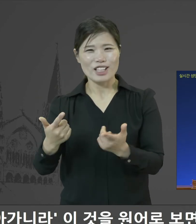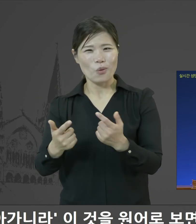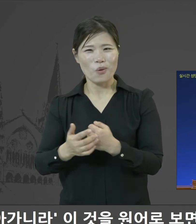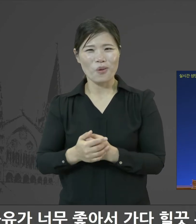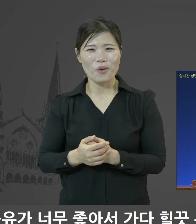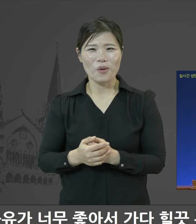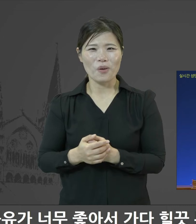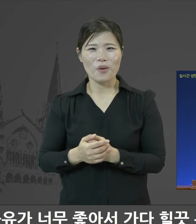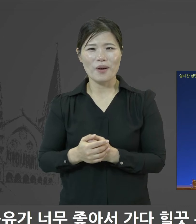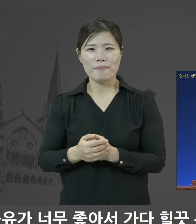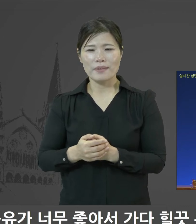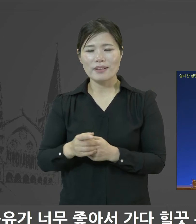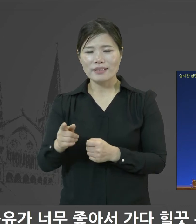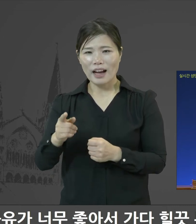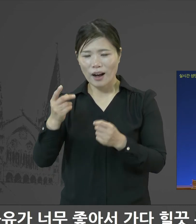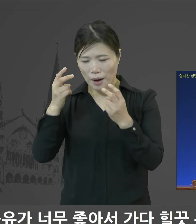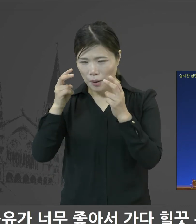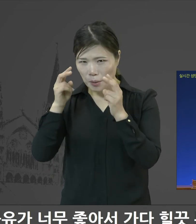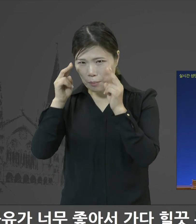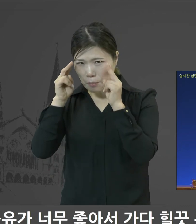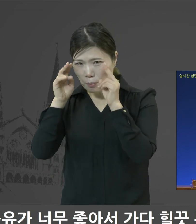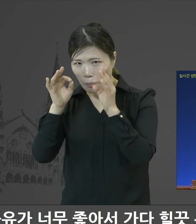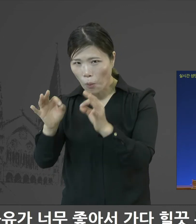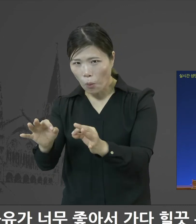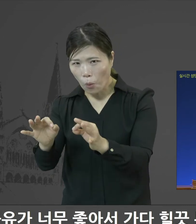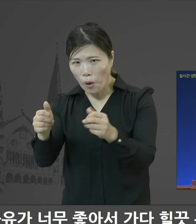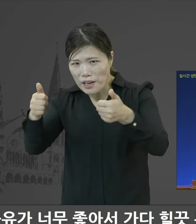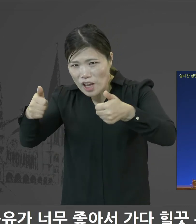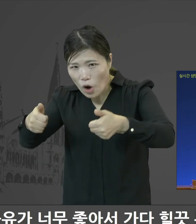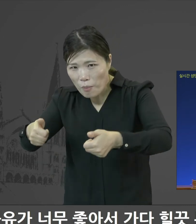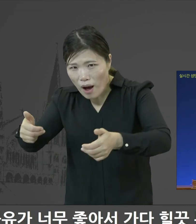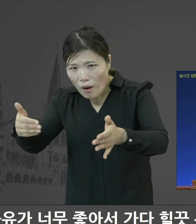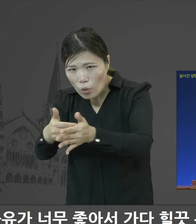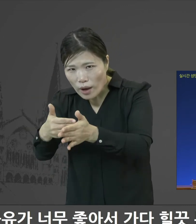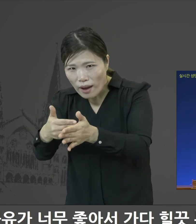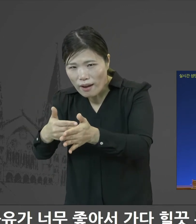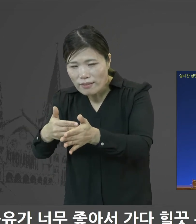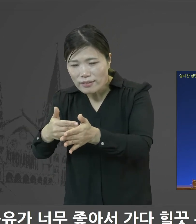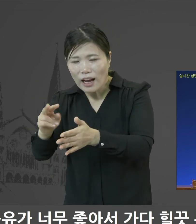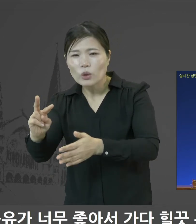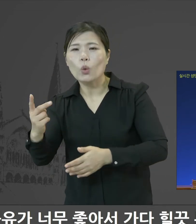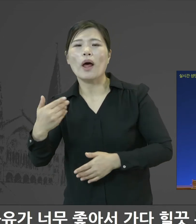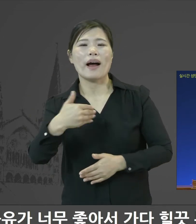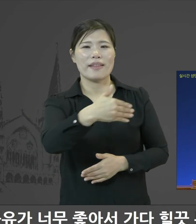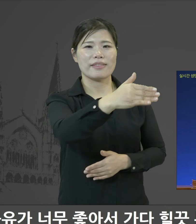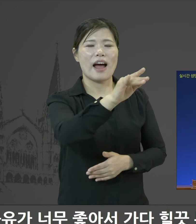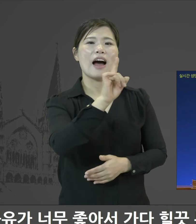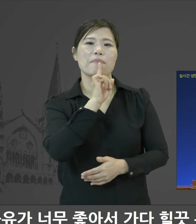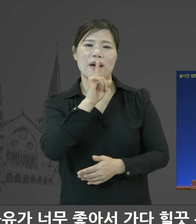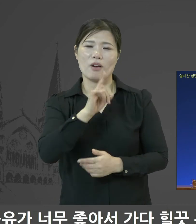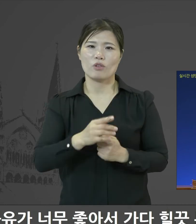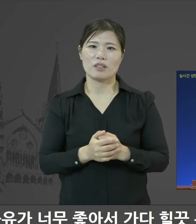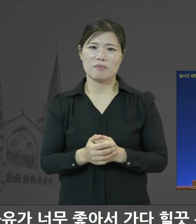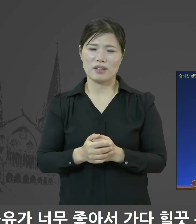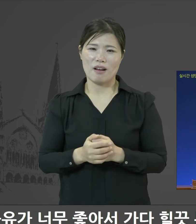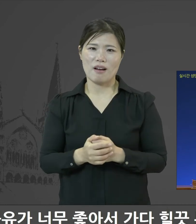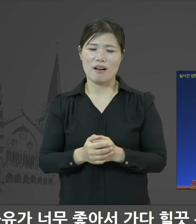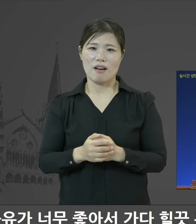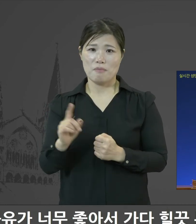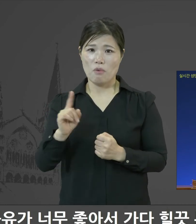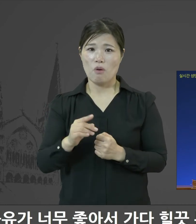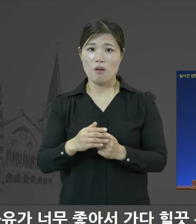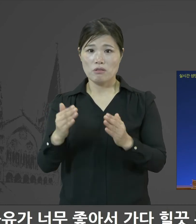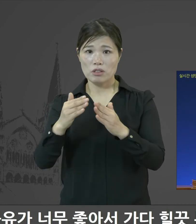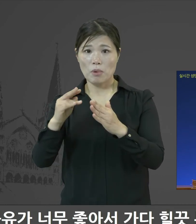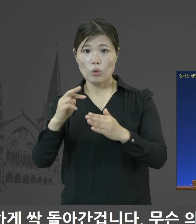아니고 깨끗하게 그냥 싹 돌아갔어요. 이게 무슨 의미입니까? 돌아가서 싹 잊어버렸다는 겁니까?